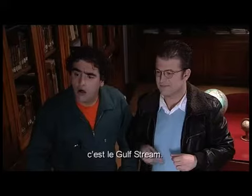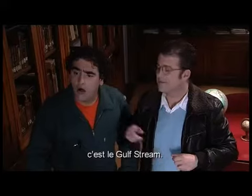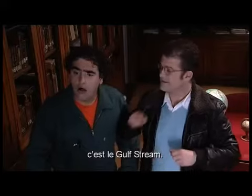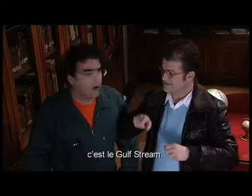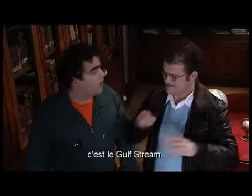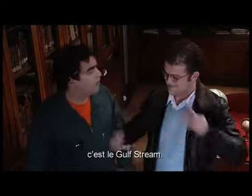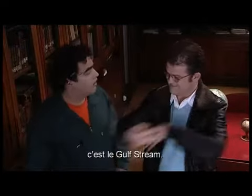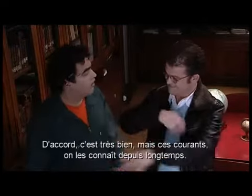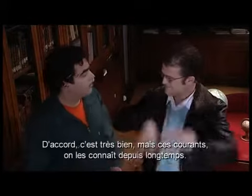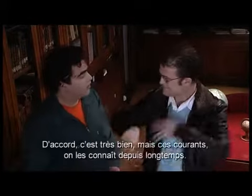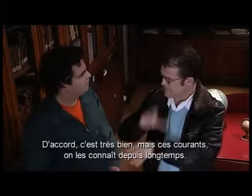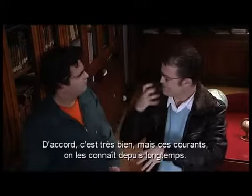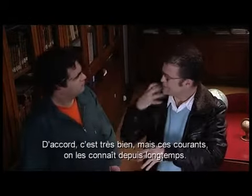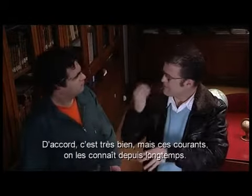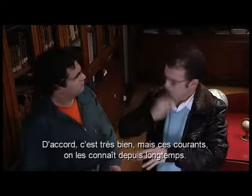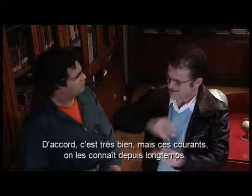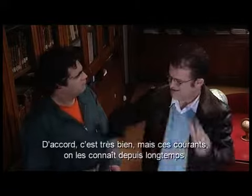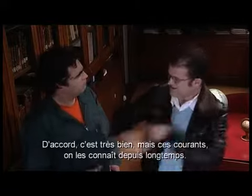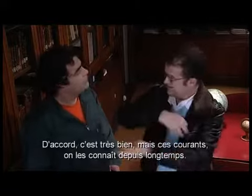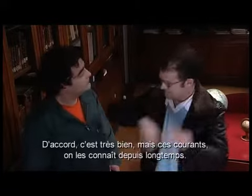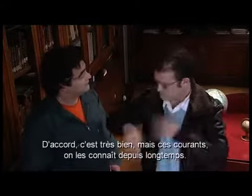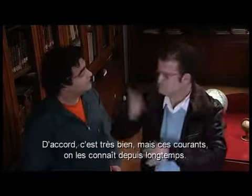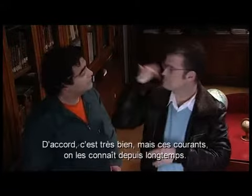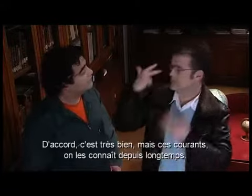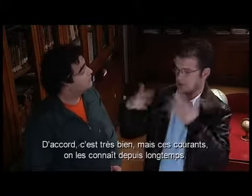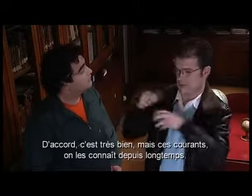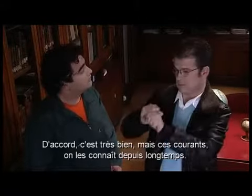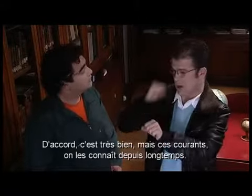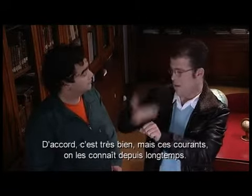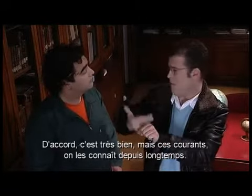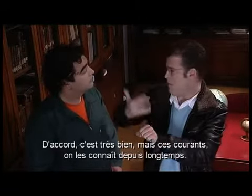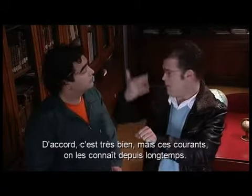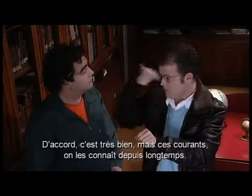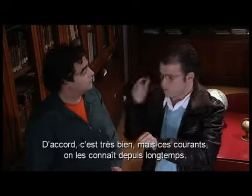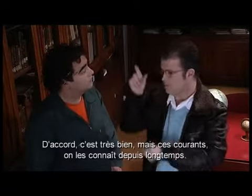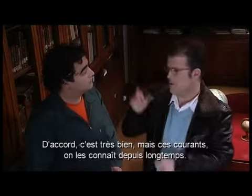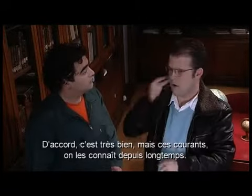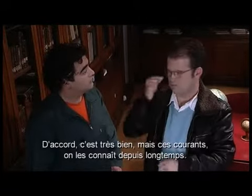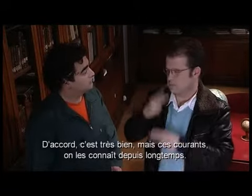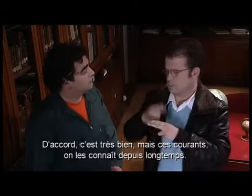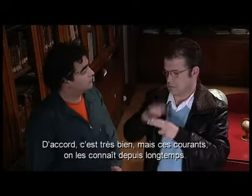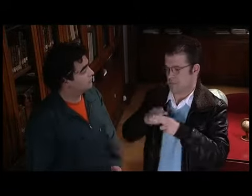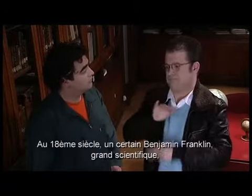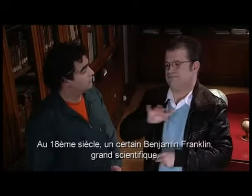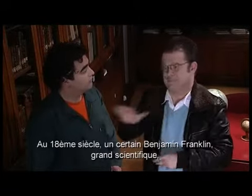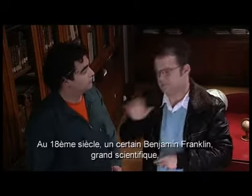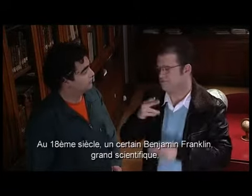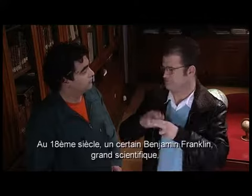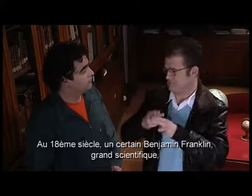Stream. D'accord, c'est très bien. Mais ces courants, on les connaît depuis longtemps. Au XVIIIe siècle,